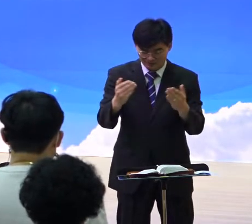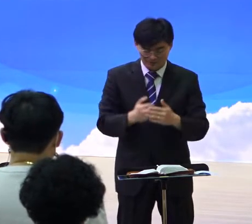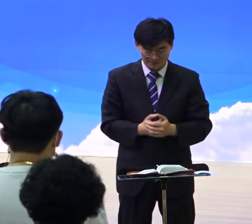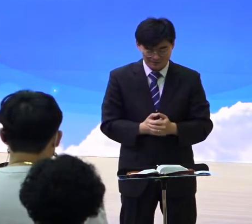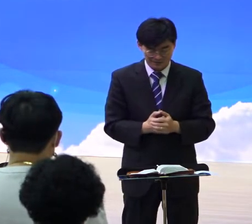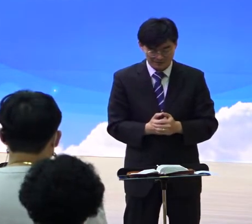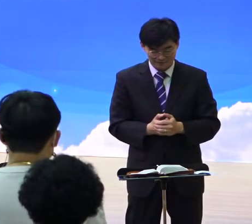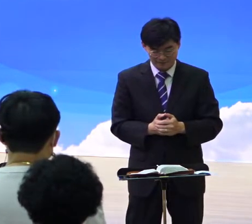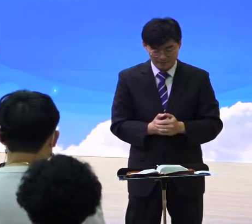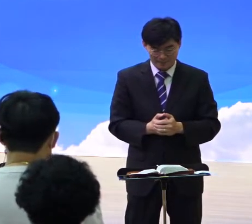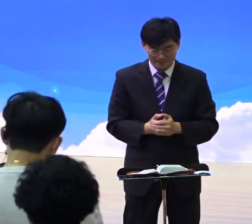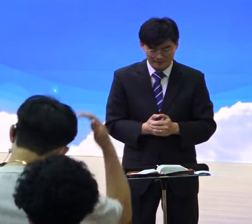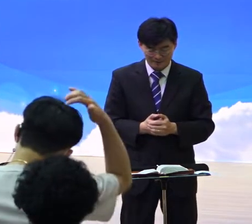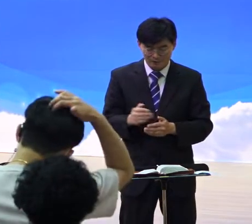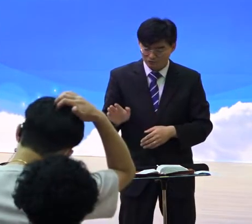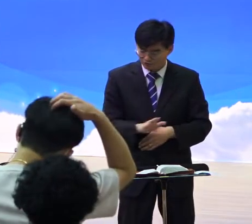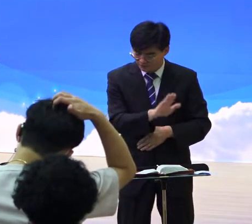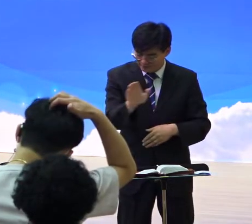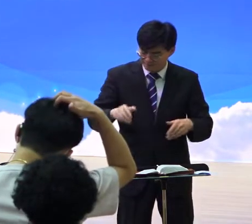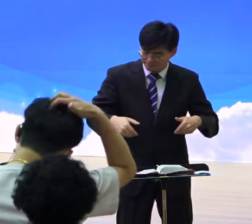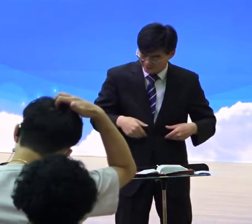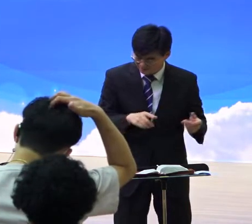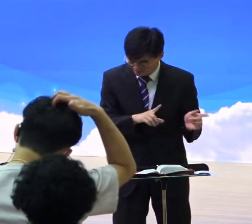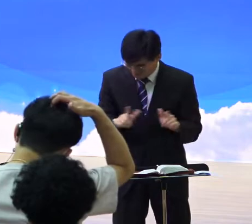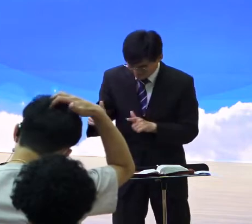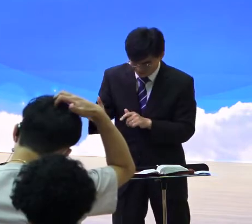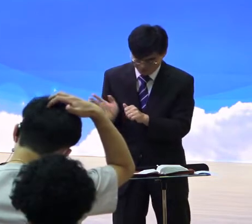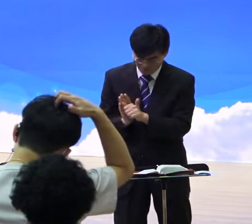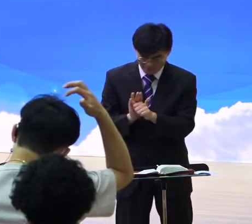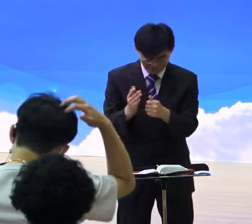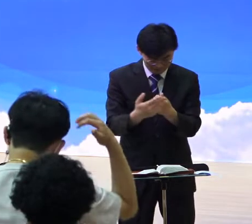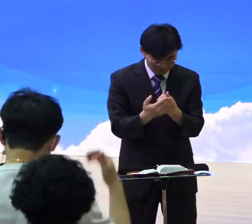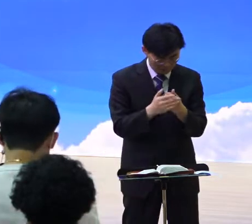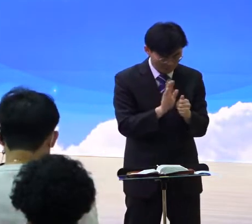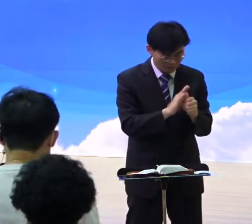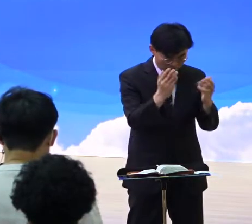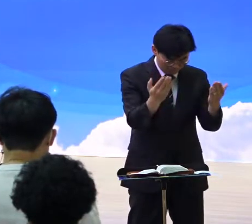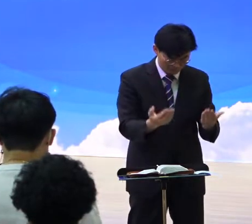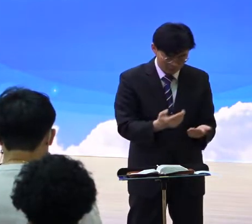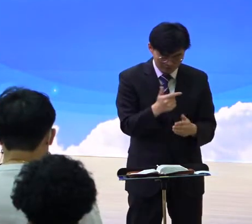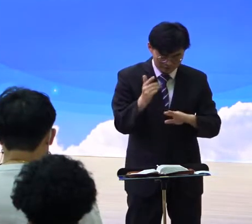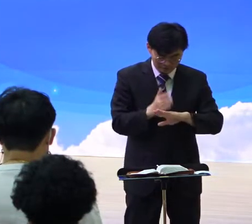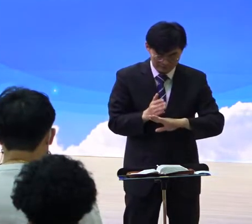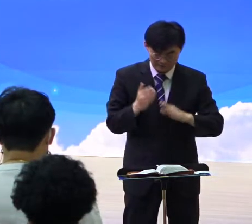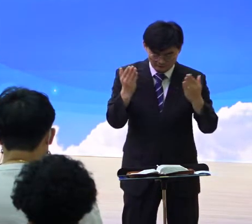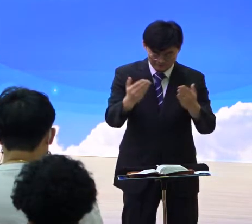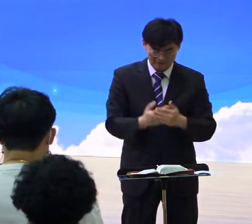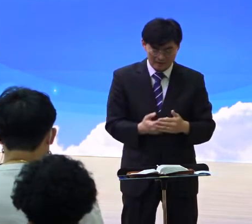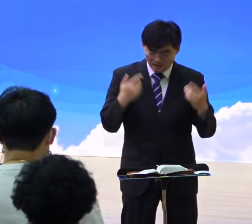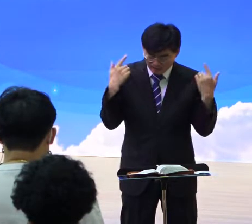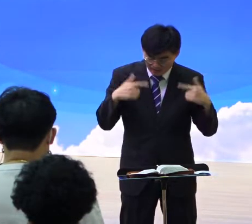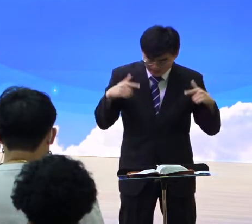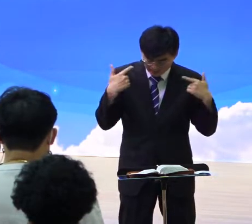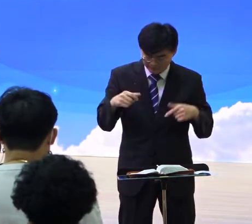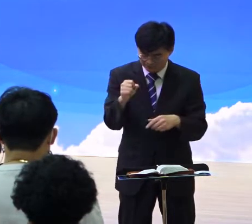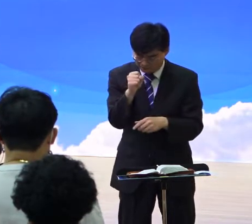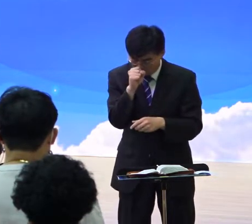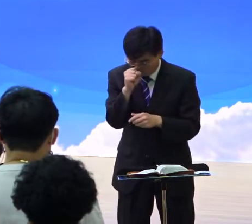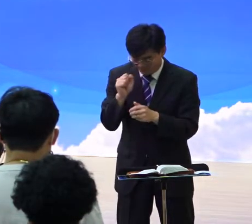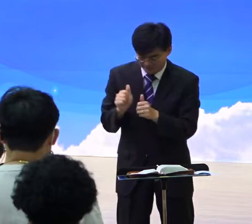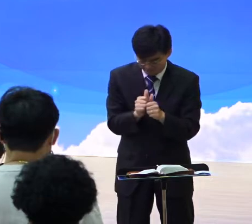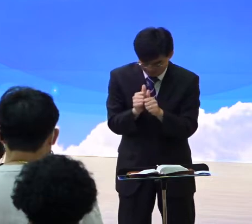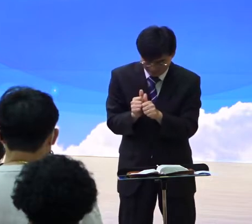것을 공급하여 주심에 감사합니다. 언제나 우리에게 선하고 인자하신 하나님께 예배의